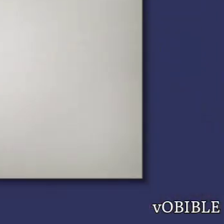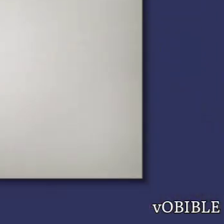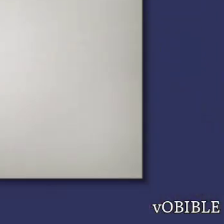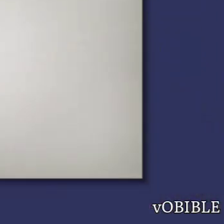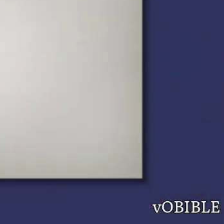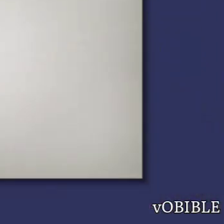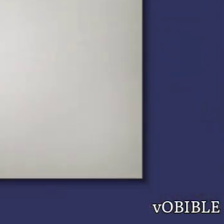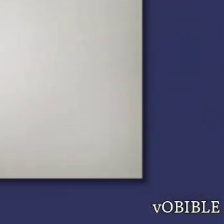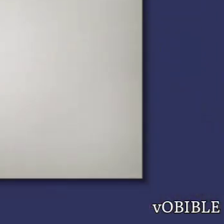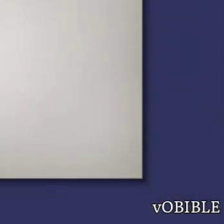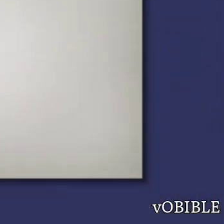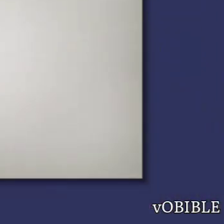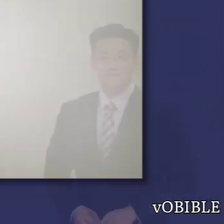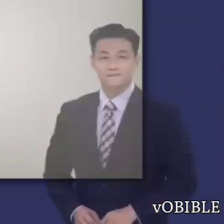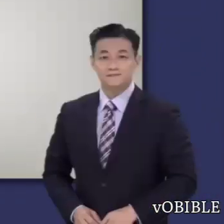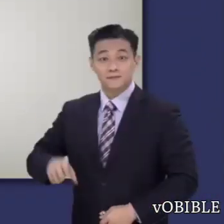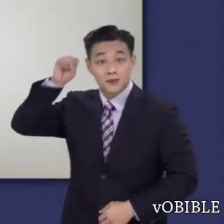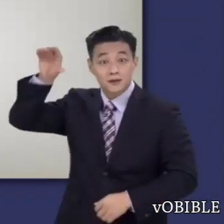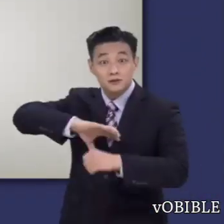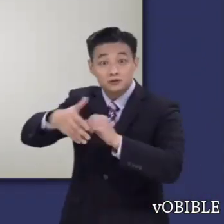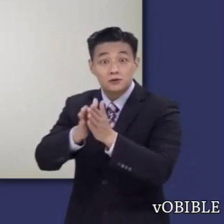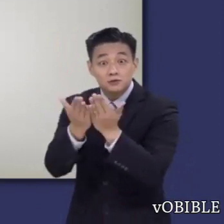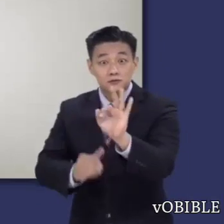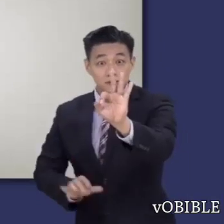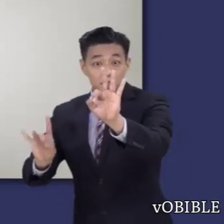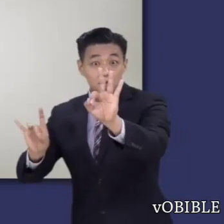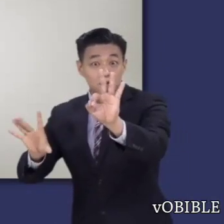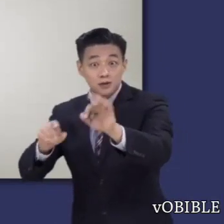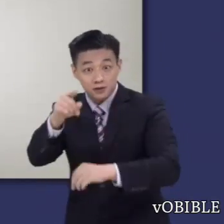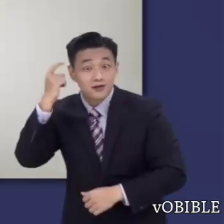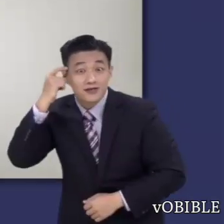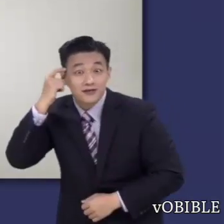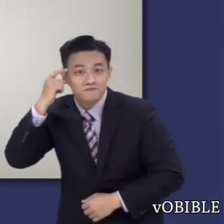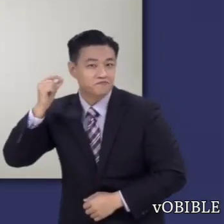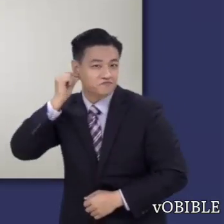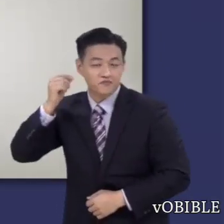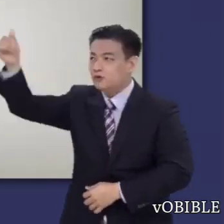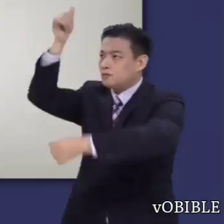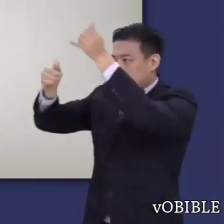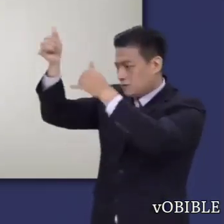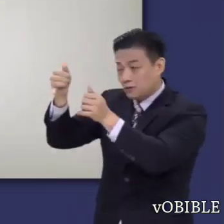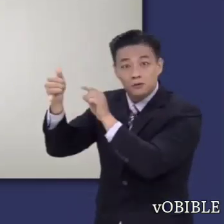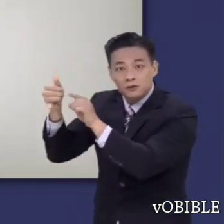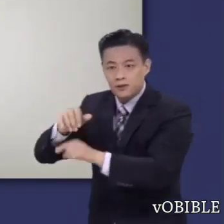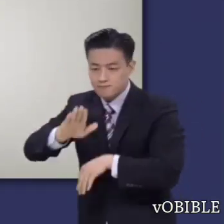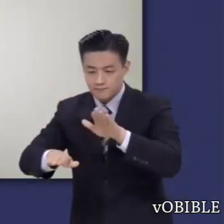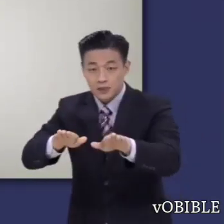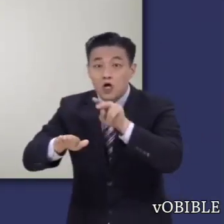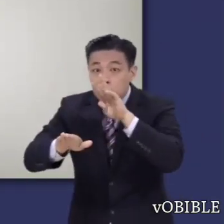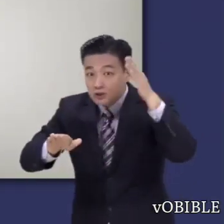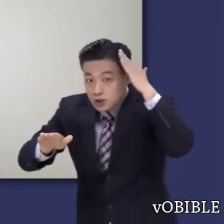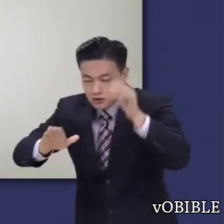你知道吗？上帝在创世纪三章十五节预告，女人的后代会粉碎蛇的